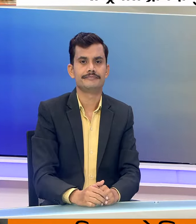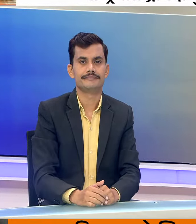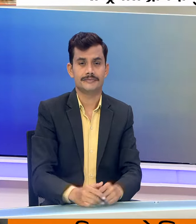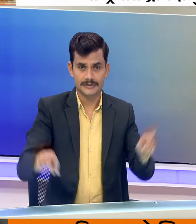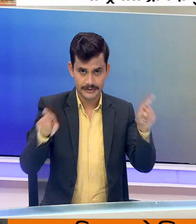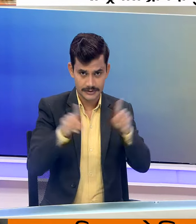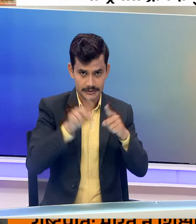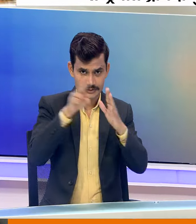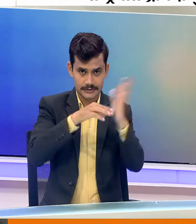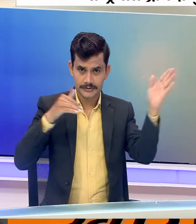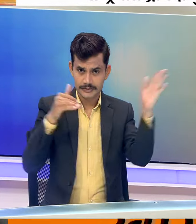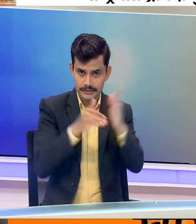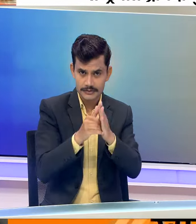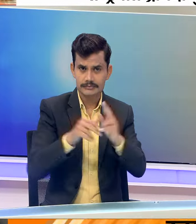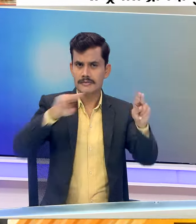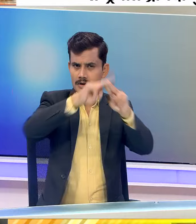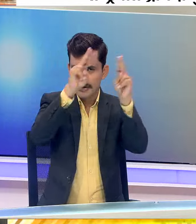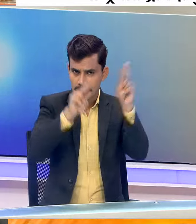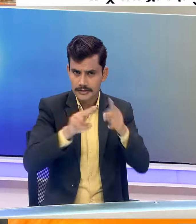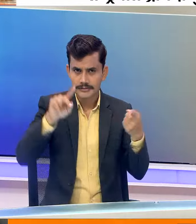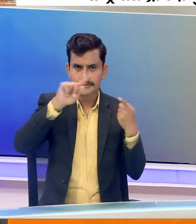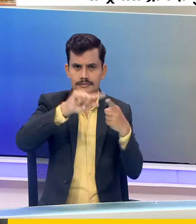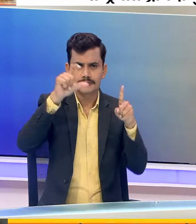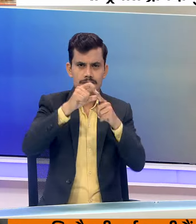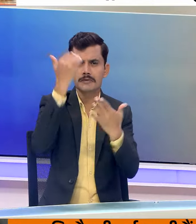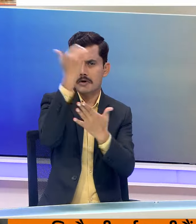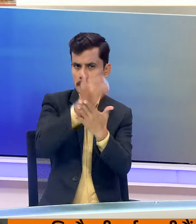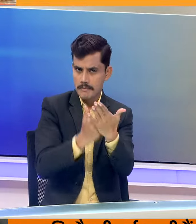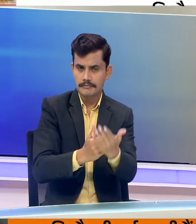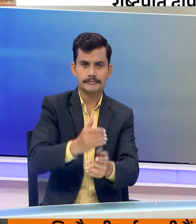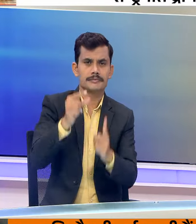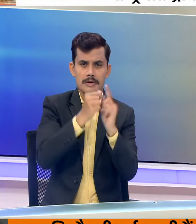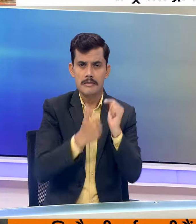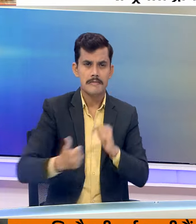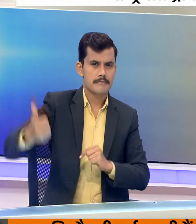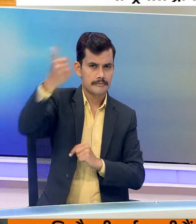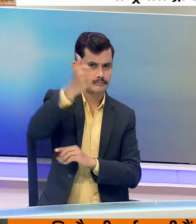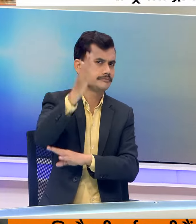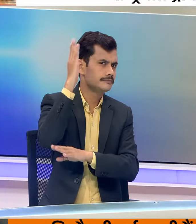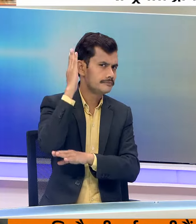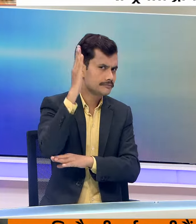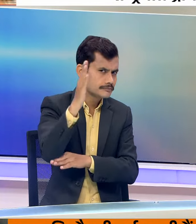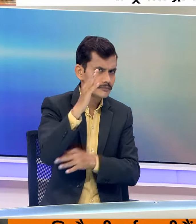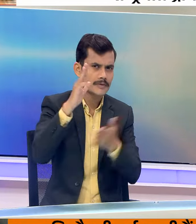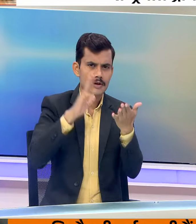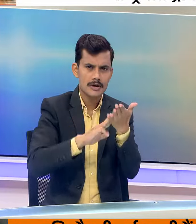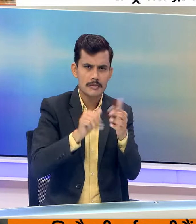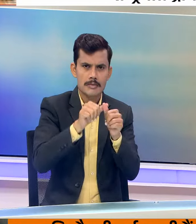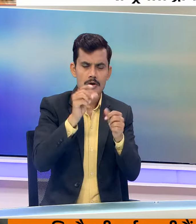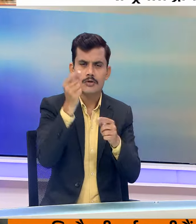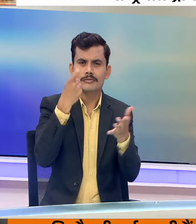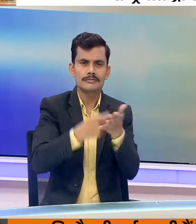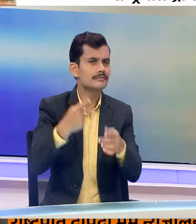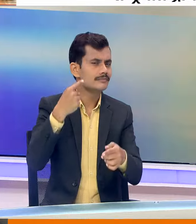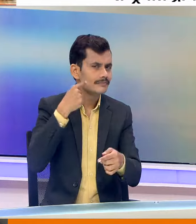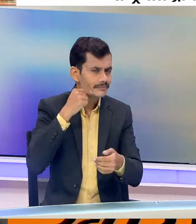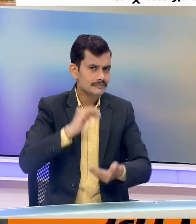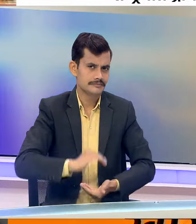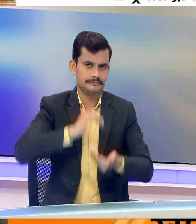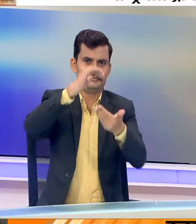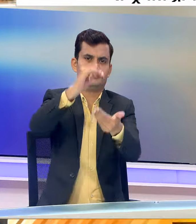वहीं न्यूजीलैंड अंतर्राष्ट्रीय शिक्षा सम्मेलन में राष्ट्रपति द्रौपदी मुर्मू को माओरी कला को दर्शाने वाला मोमेंटो भी प्रदान किया